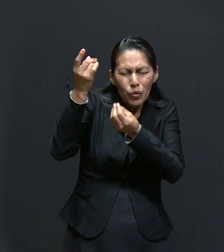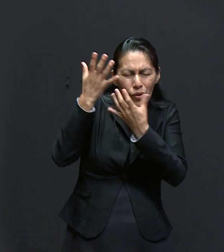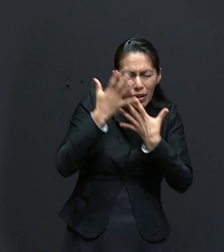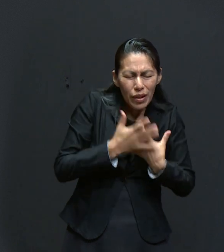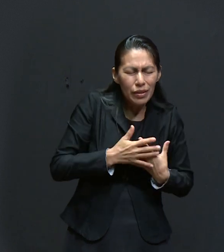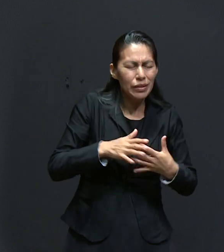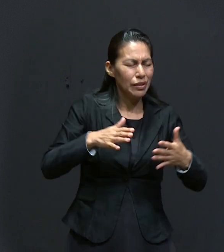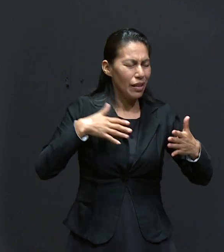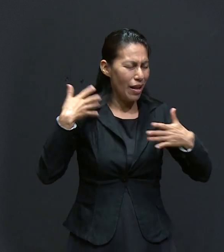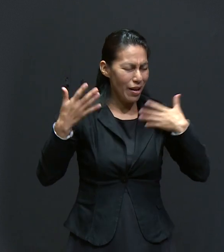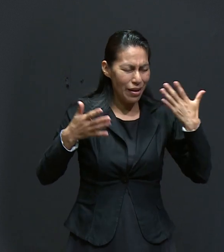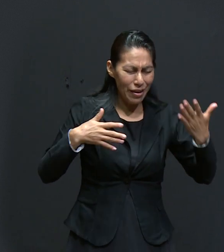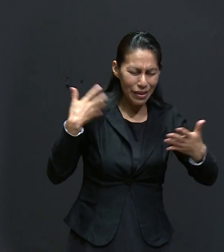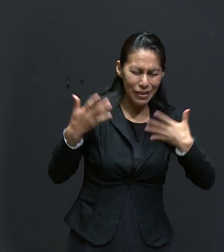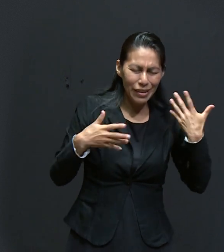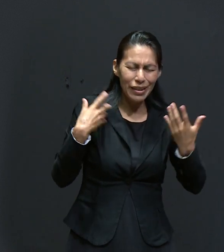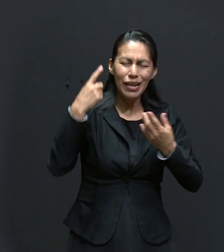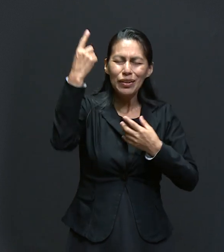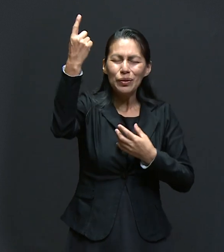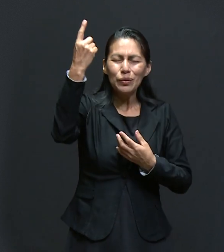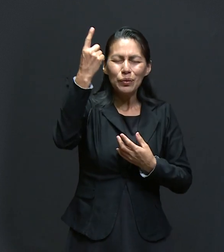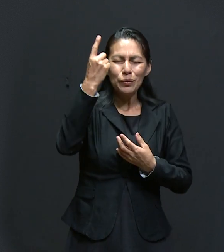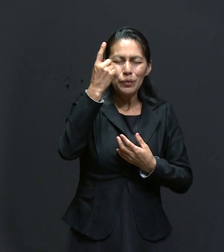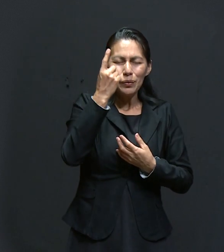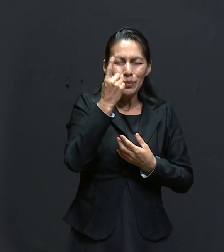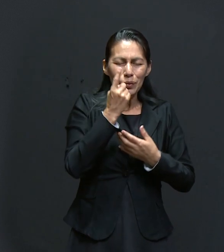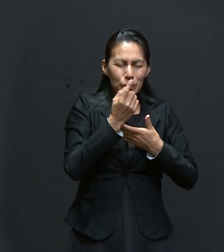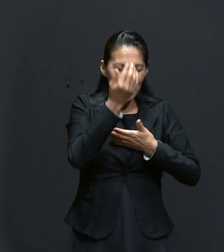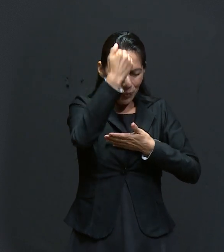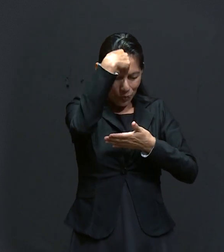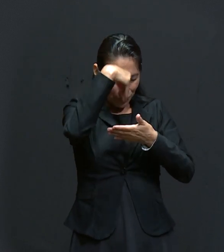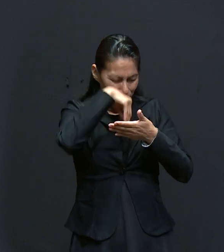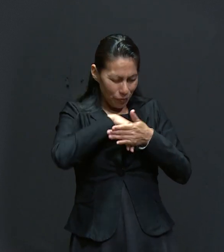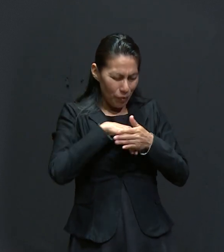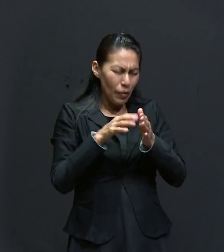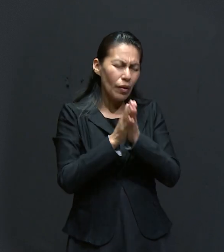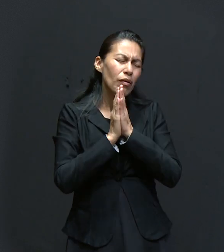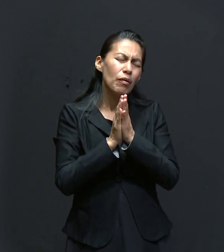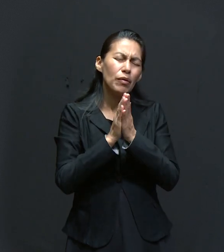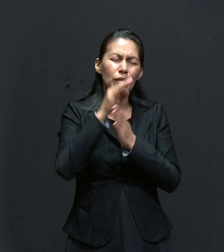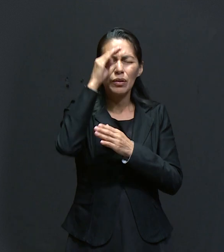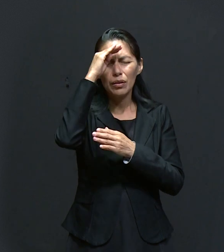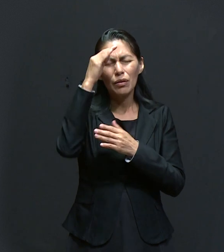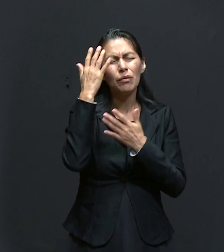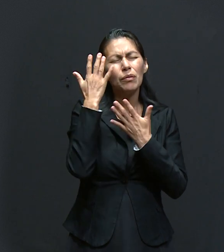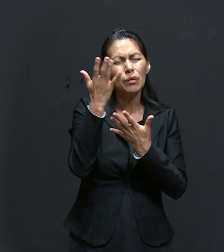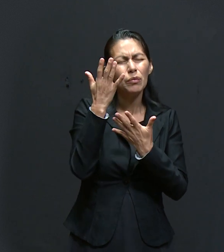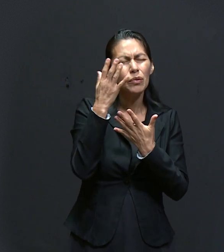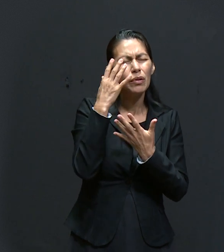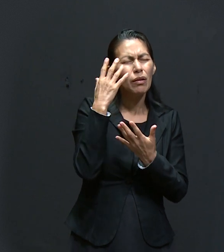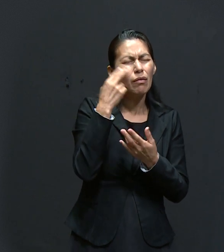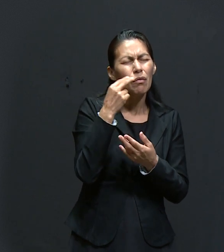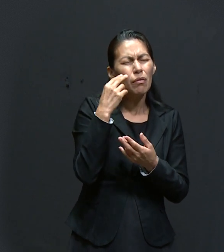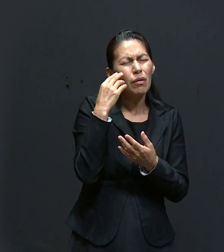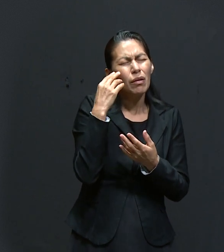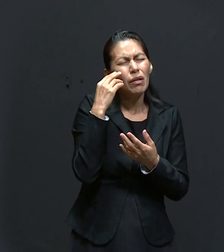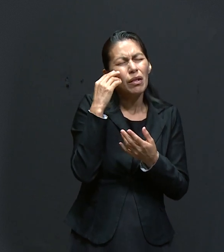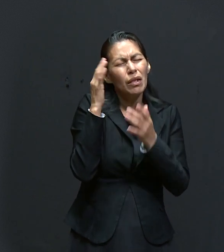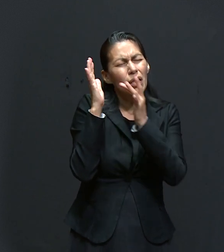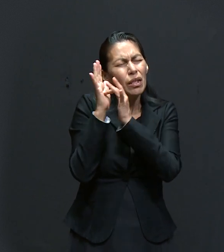y la alegría de tu presencia gobierna nuestros corazones señor lo pedimos